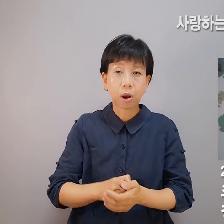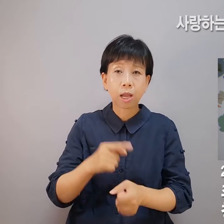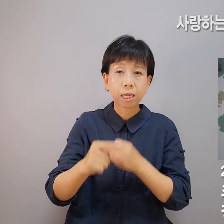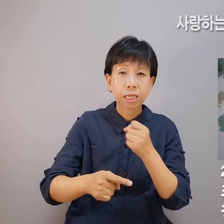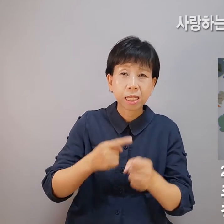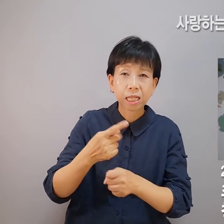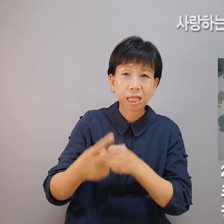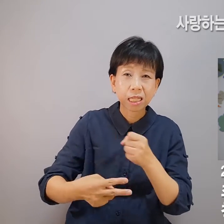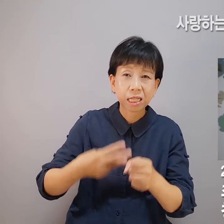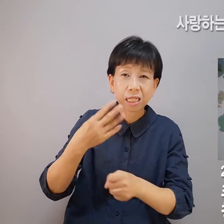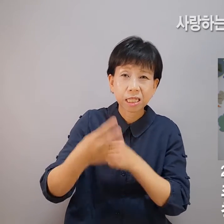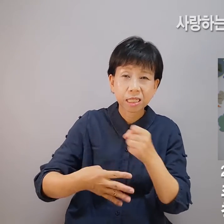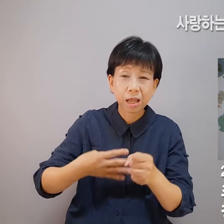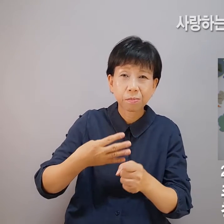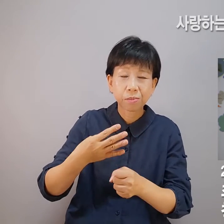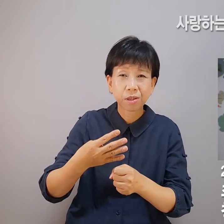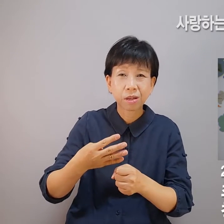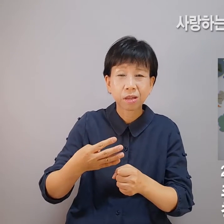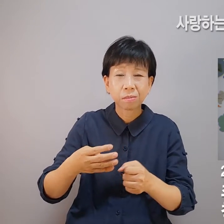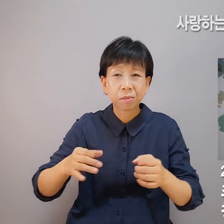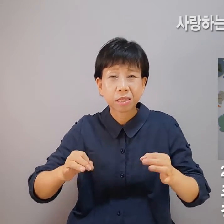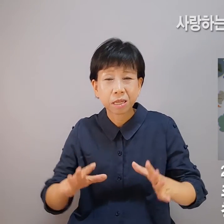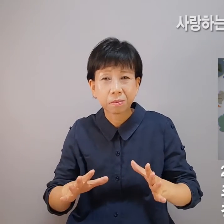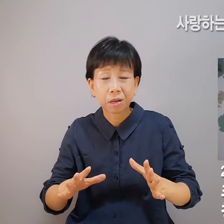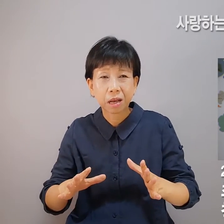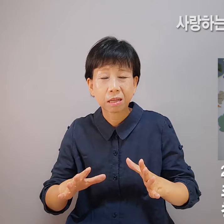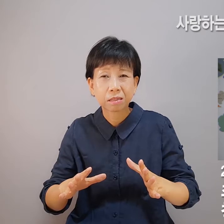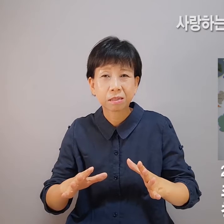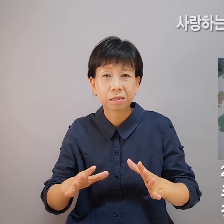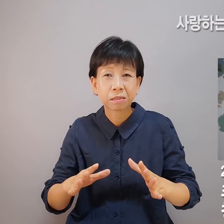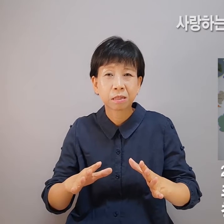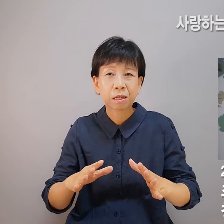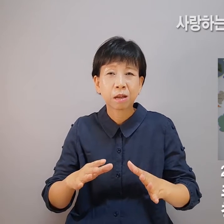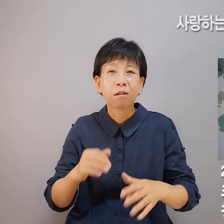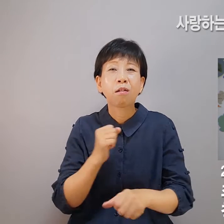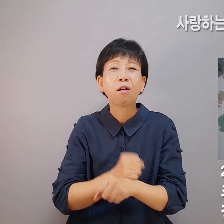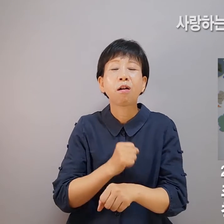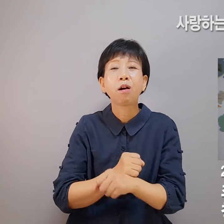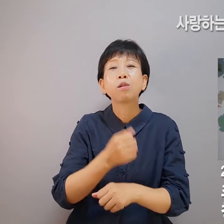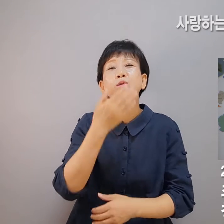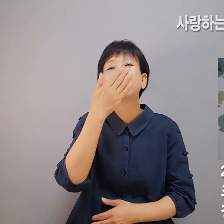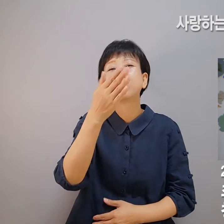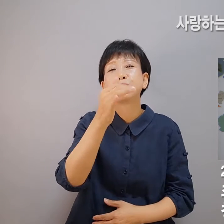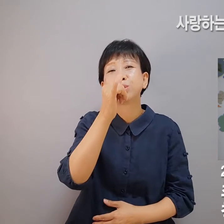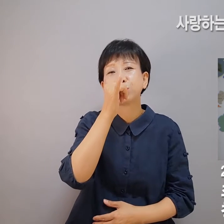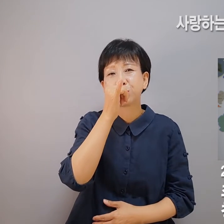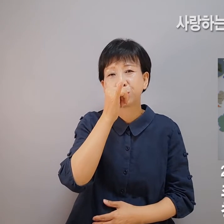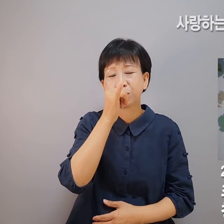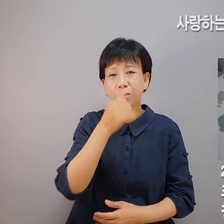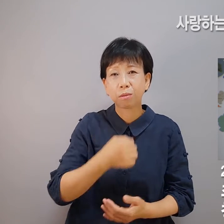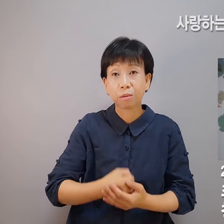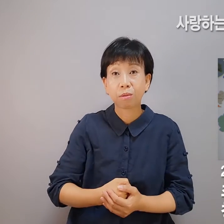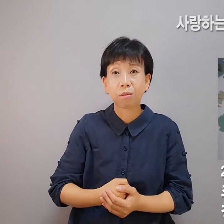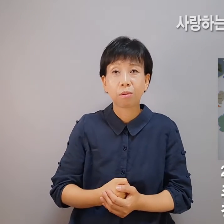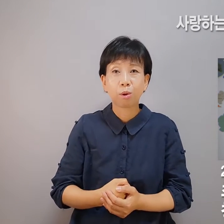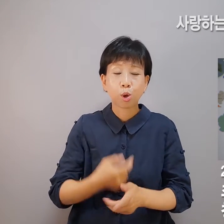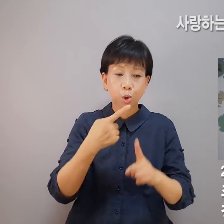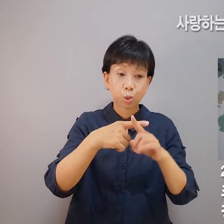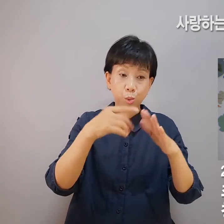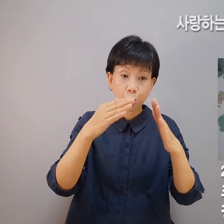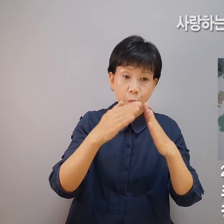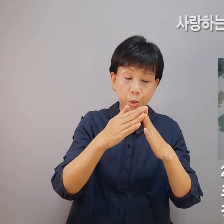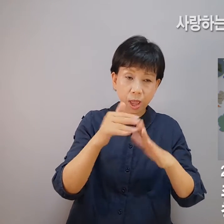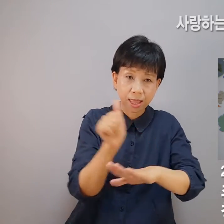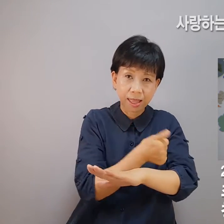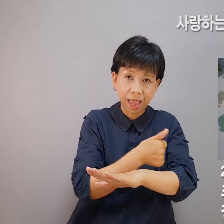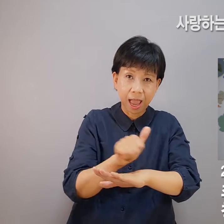흉내낼 수 있습니다. 어찌어찌해서 누가 봐도 교회 다니는 사람처럼 위장할 수